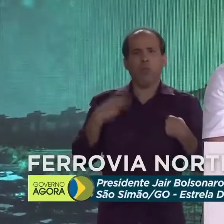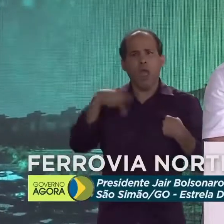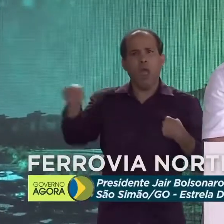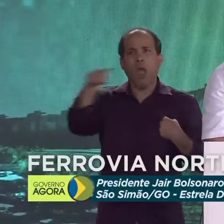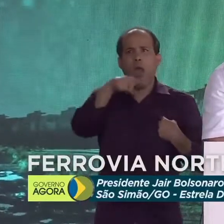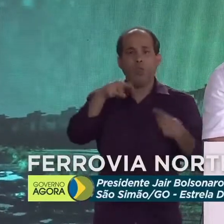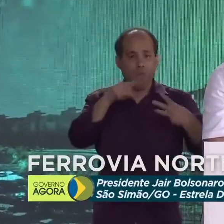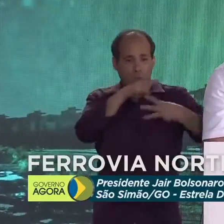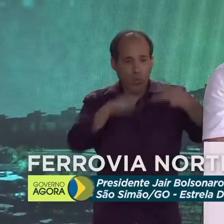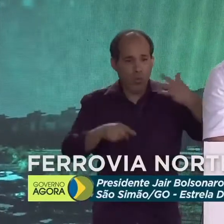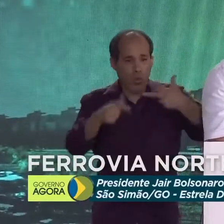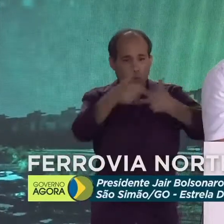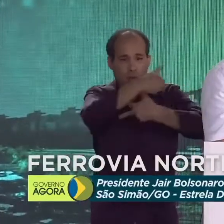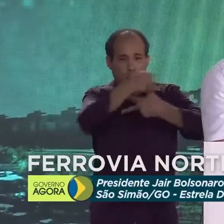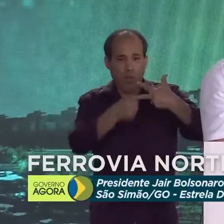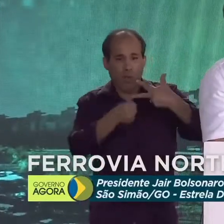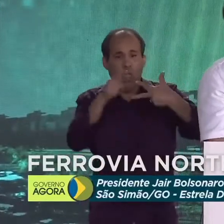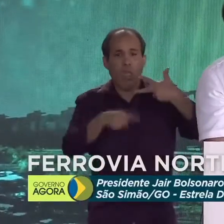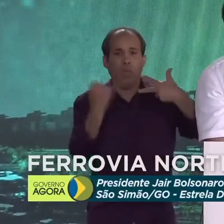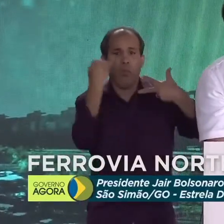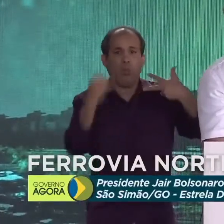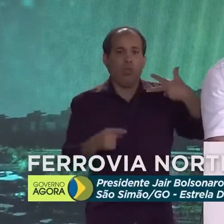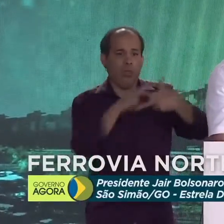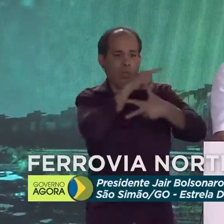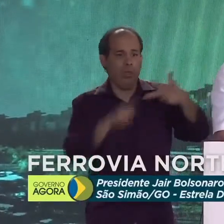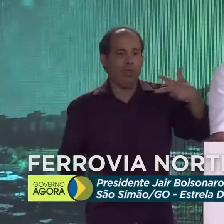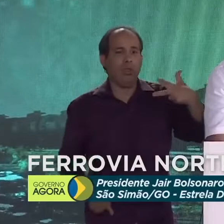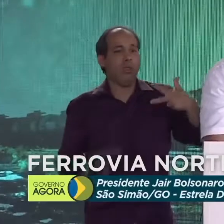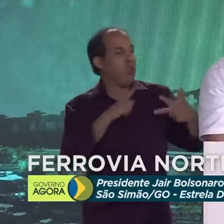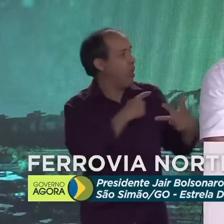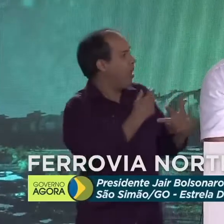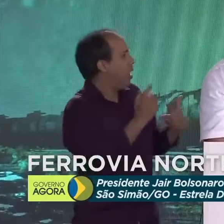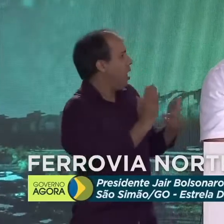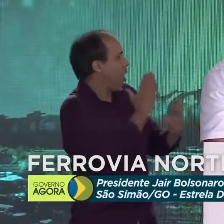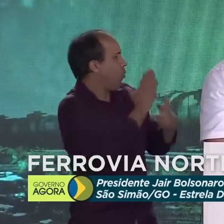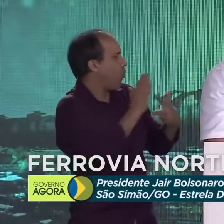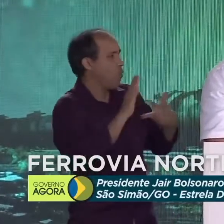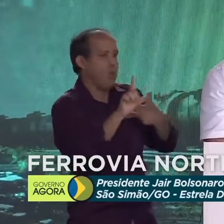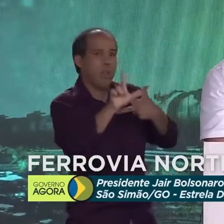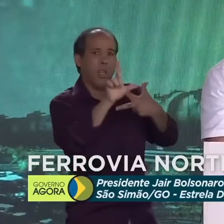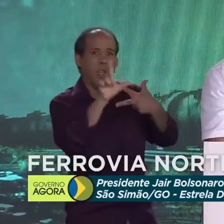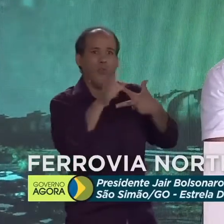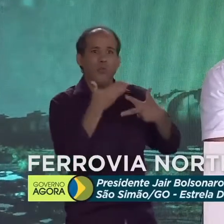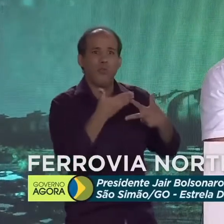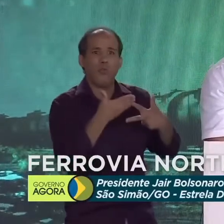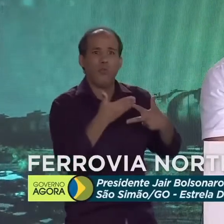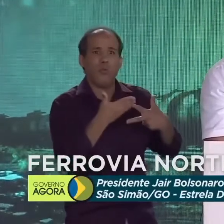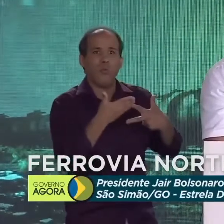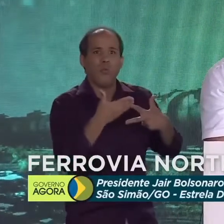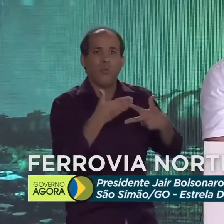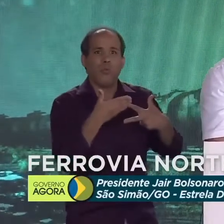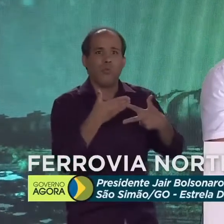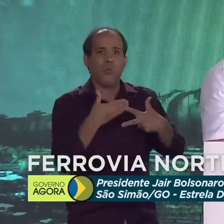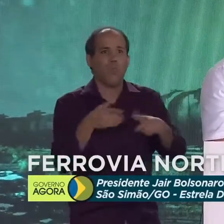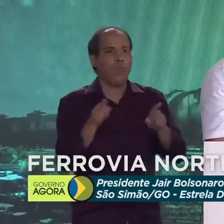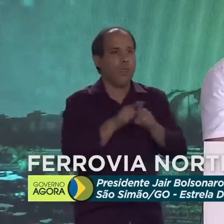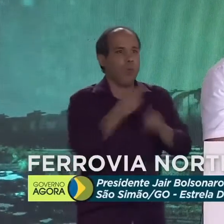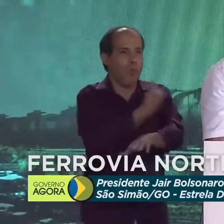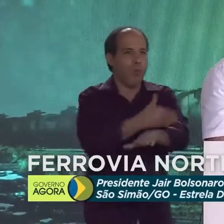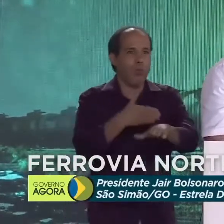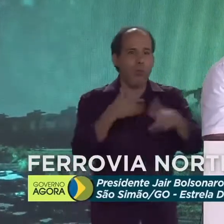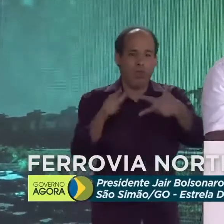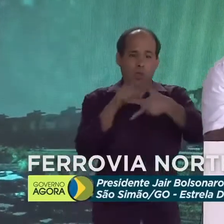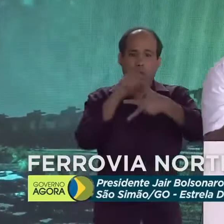Os 3 poderes são importantes. Temos aqui gente do Legislativo. Costumo dizer também que o Legislativo e